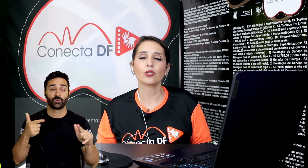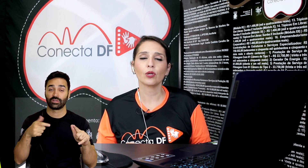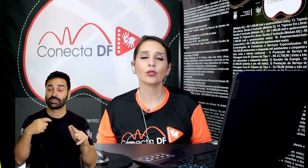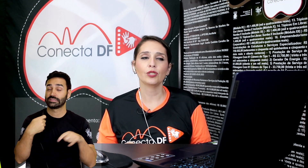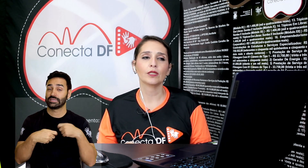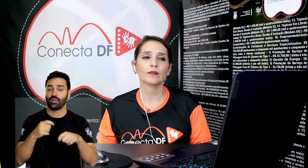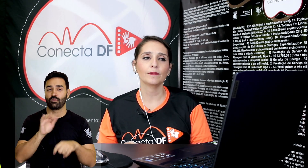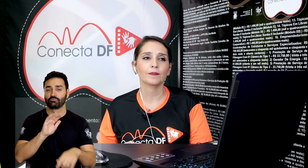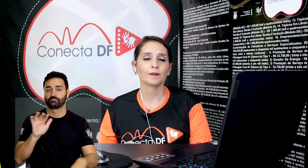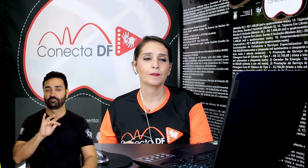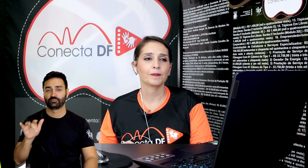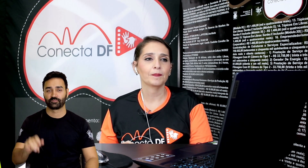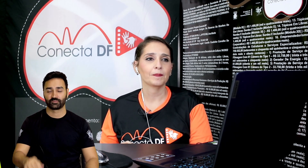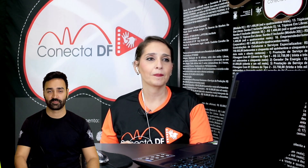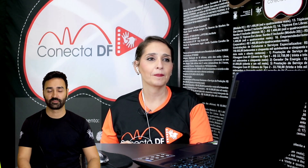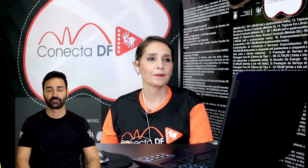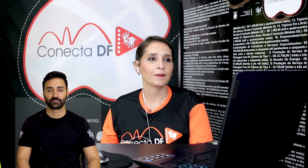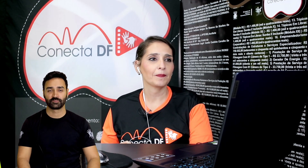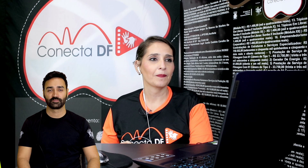usa datilologia.